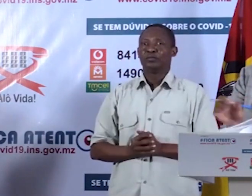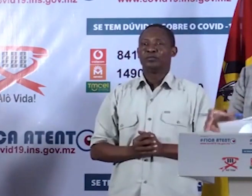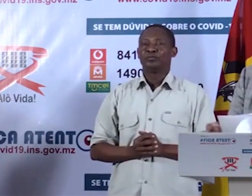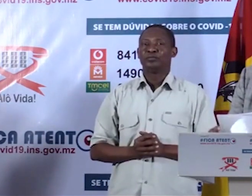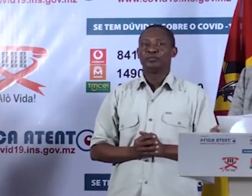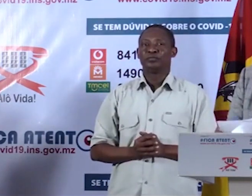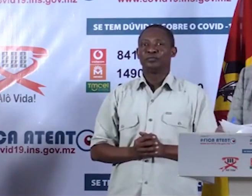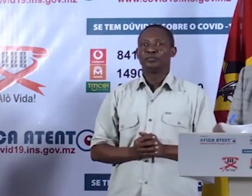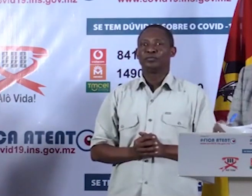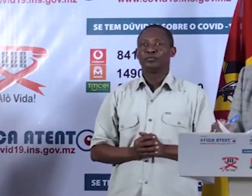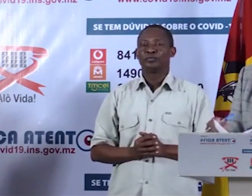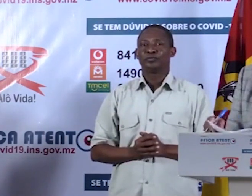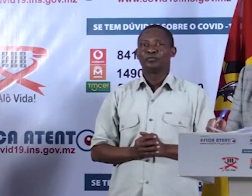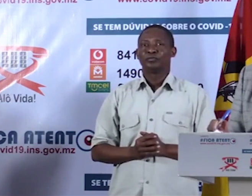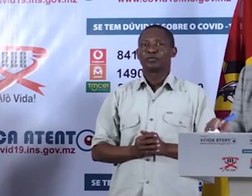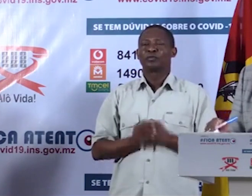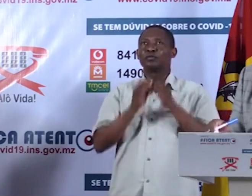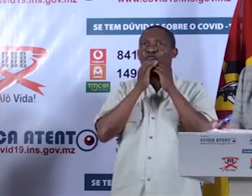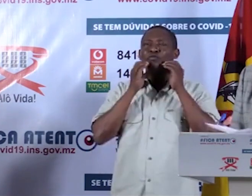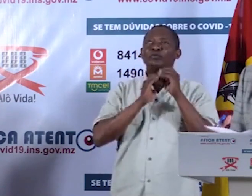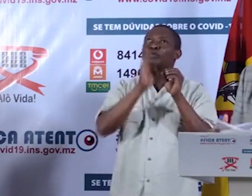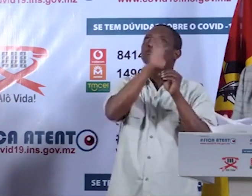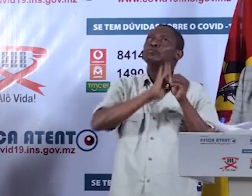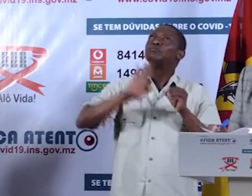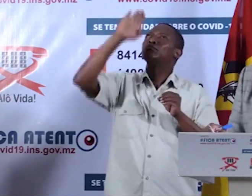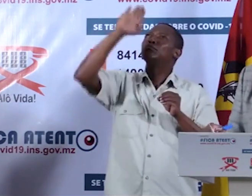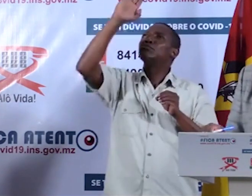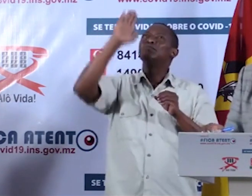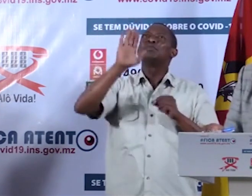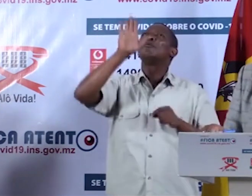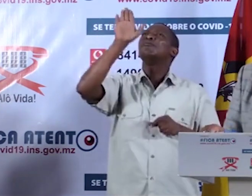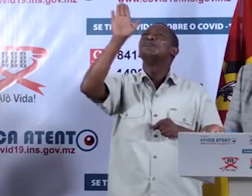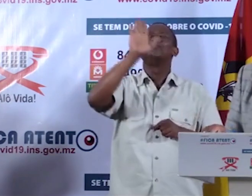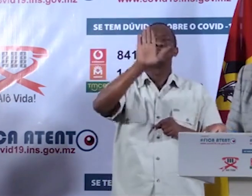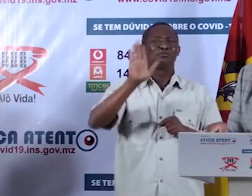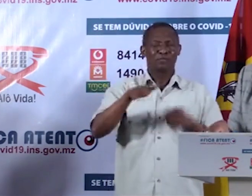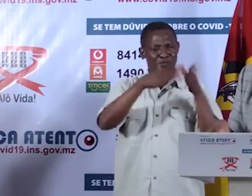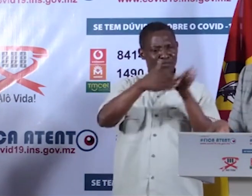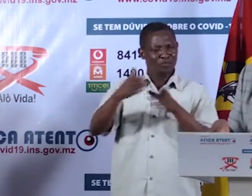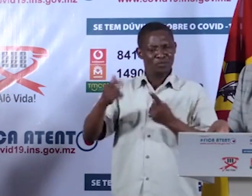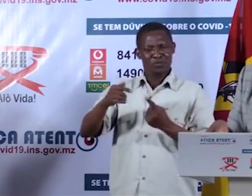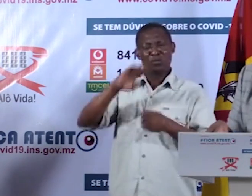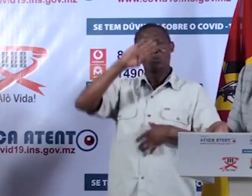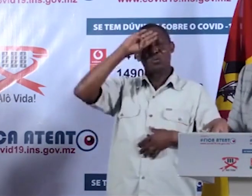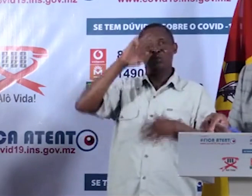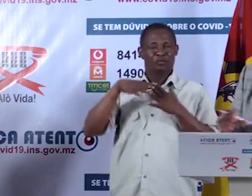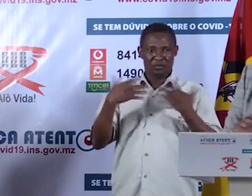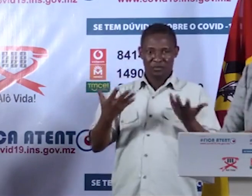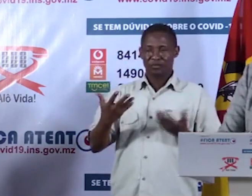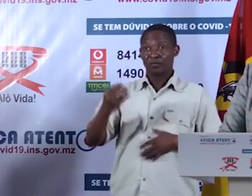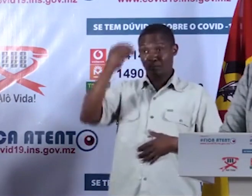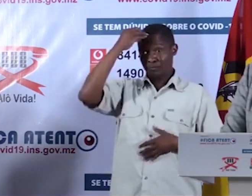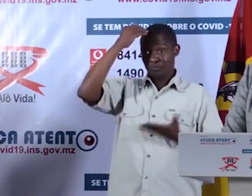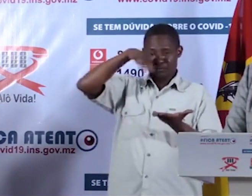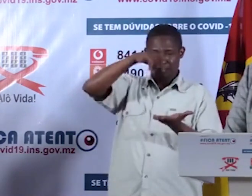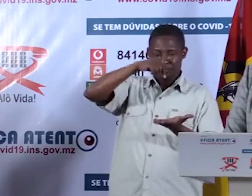Em termos de distribuição geográfica dos novos casos, dizer que na cidade de Maputo